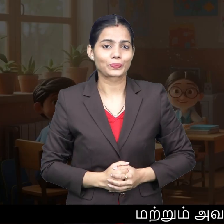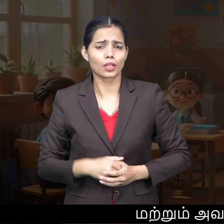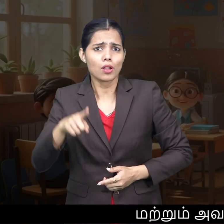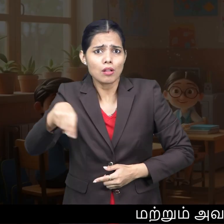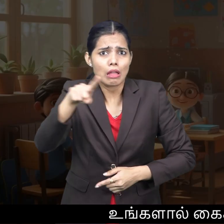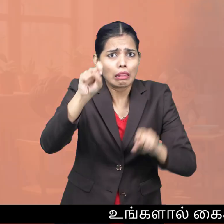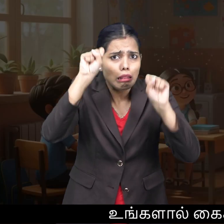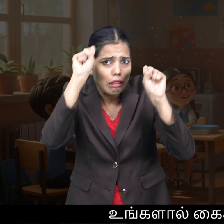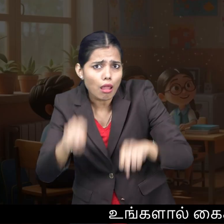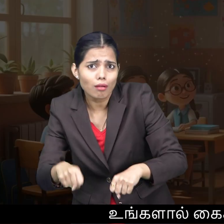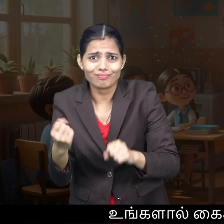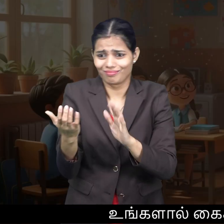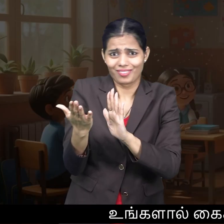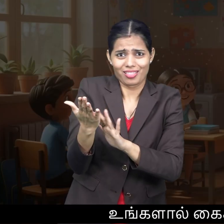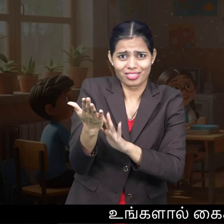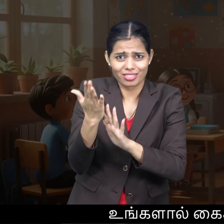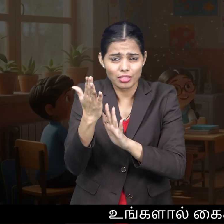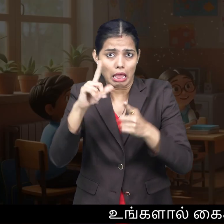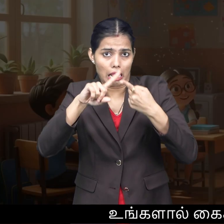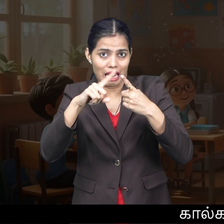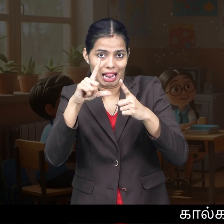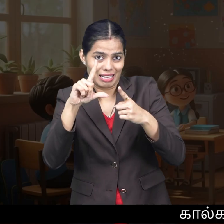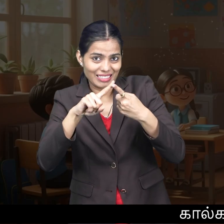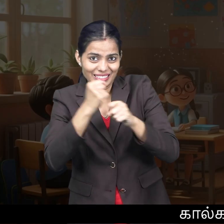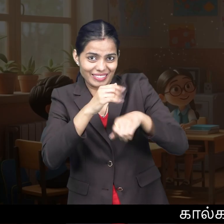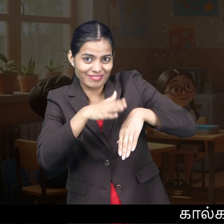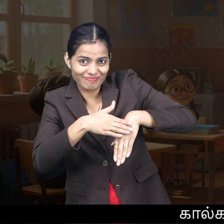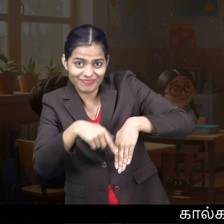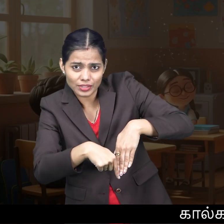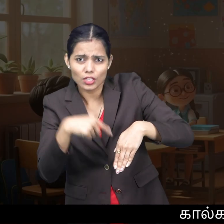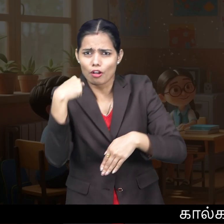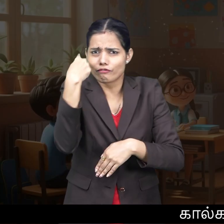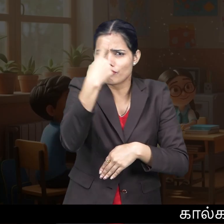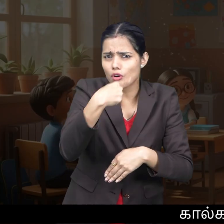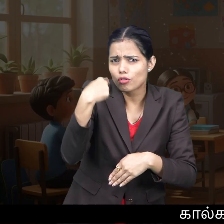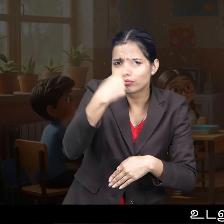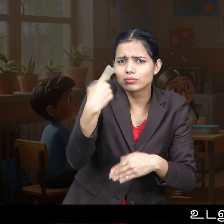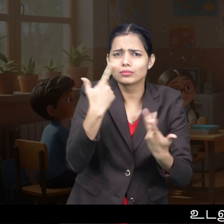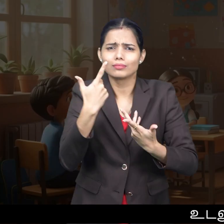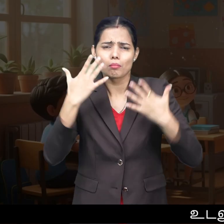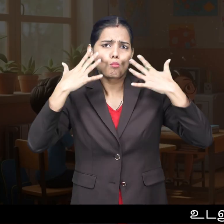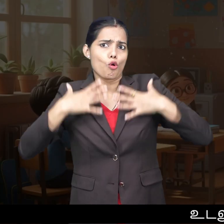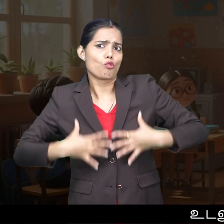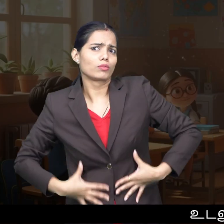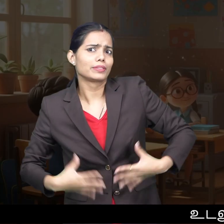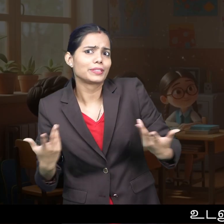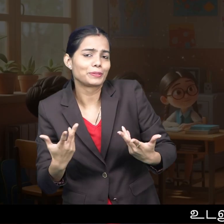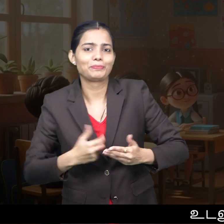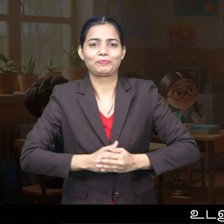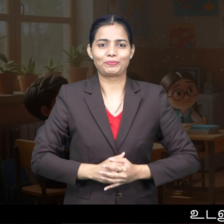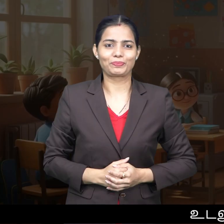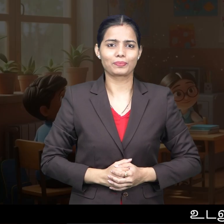கொண்டீர்கள். உடலுக்கு வெளியே கைகள், கால்கள் மற்றும் முகத்தை நீங்கள் காணலாம்.